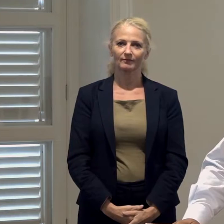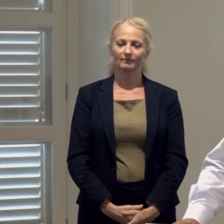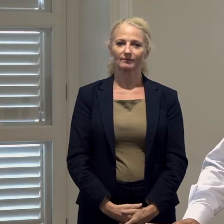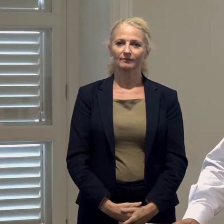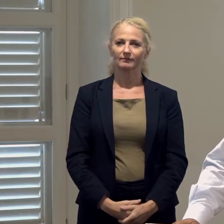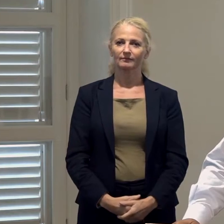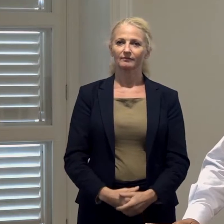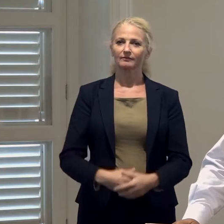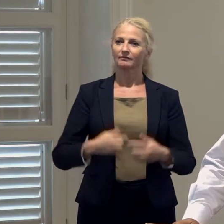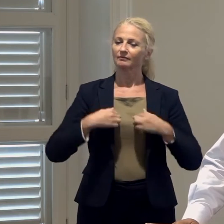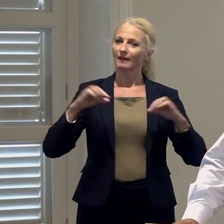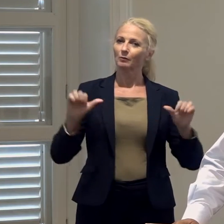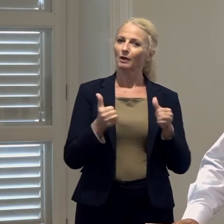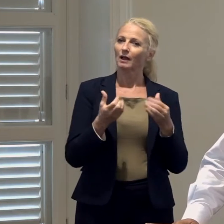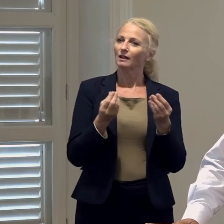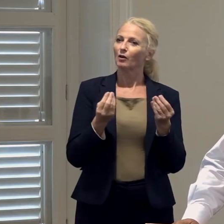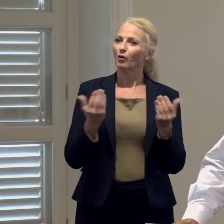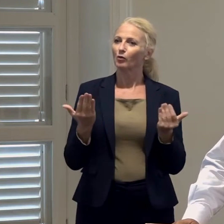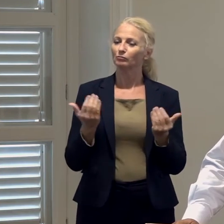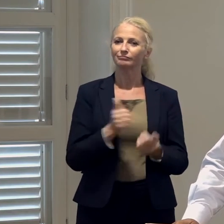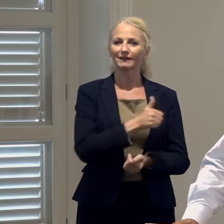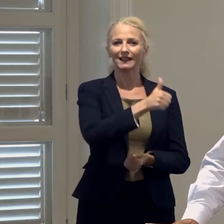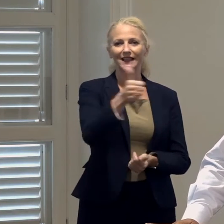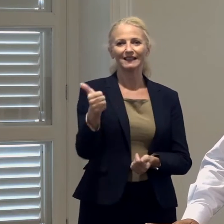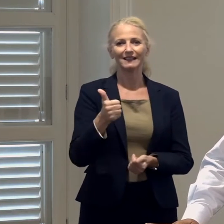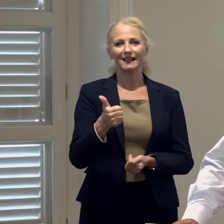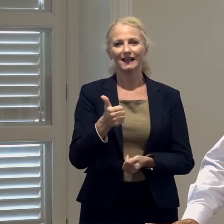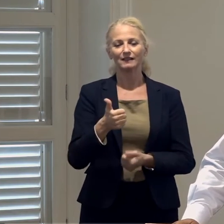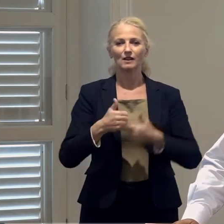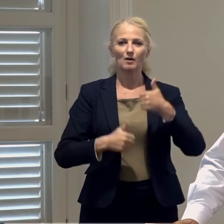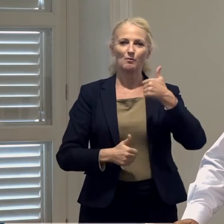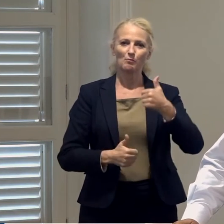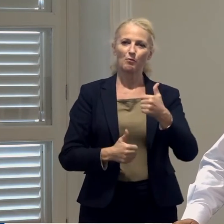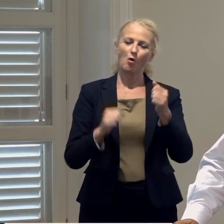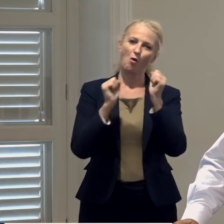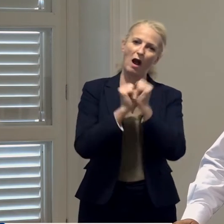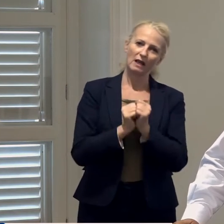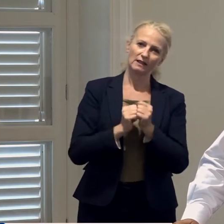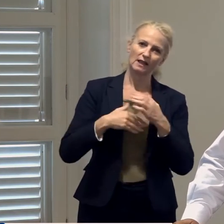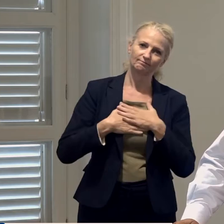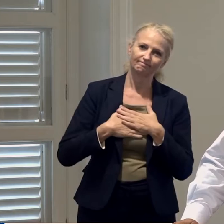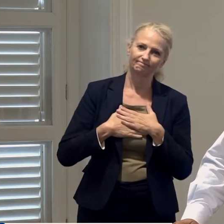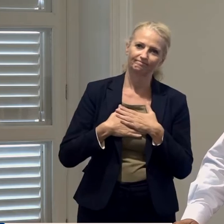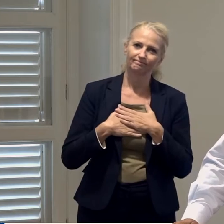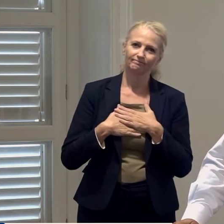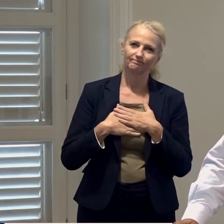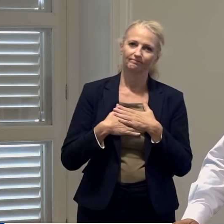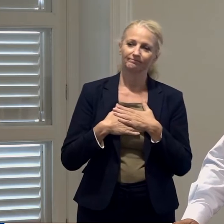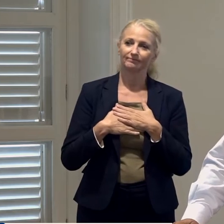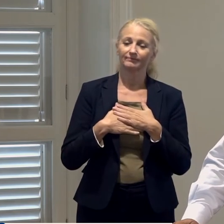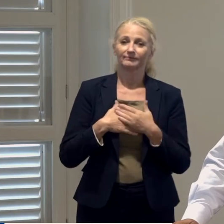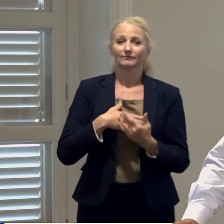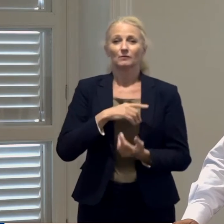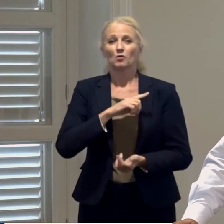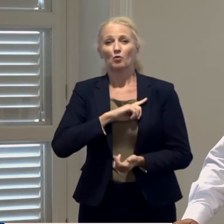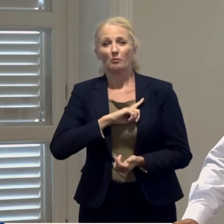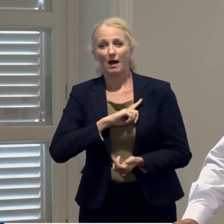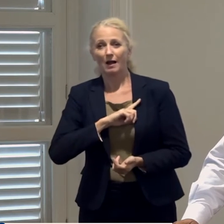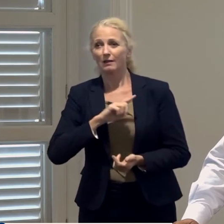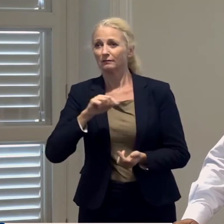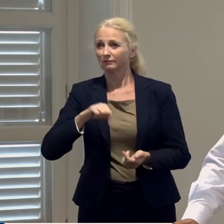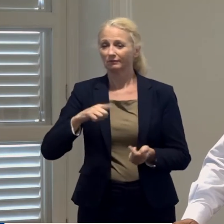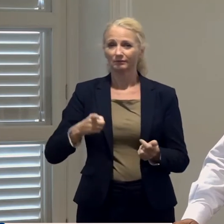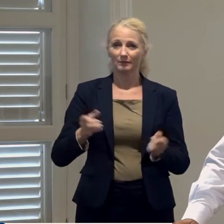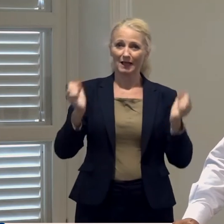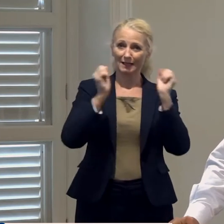met iedereen een bon anje te wensen. En natuurlijk is het mijn gewoonte om bij jaarwisseling